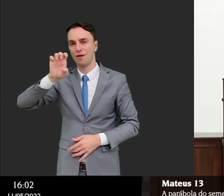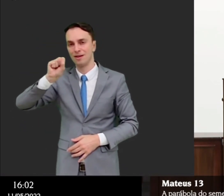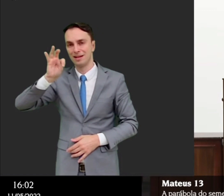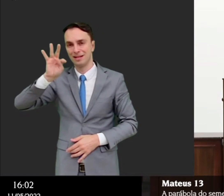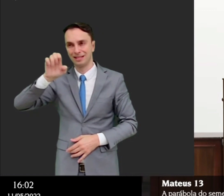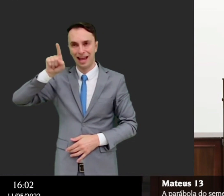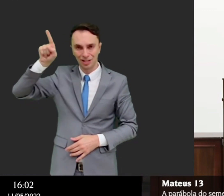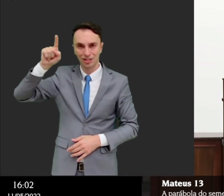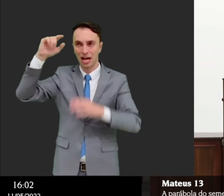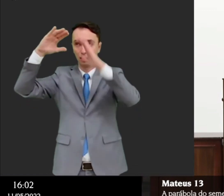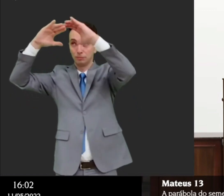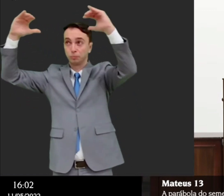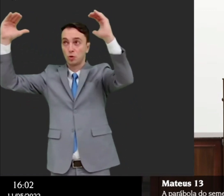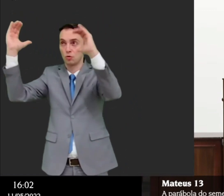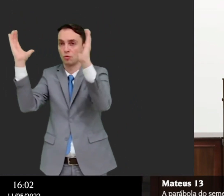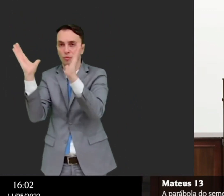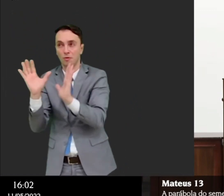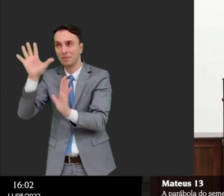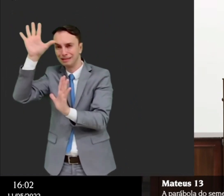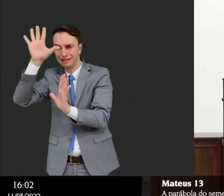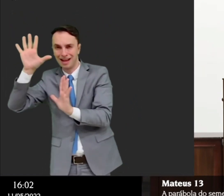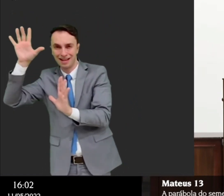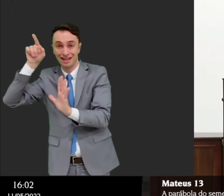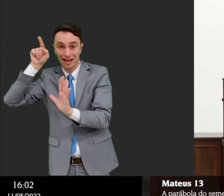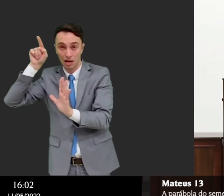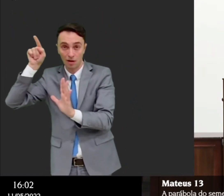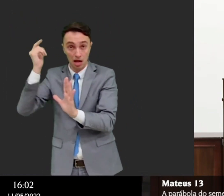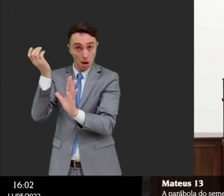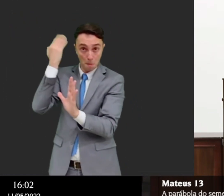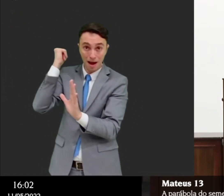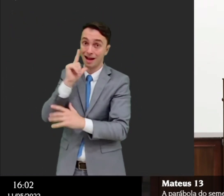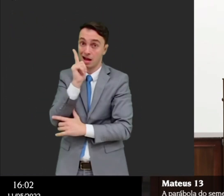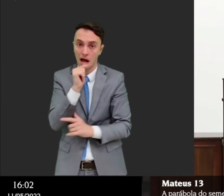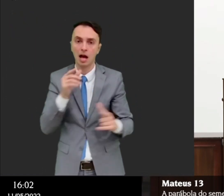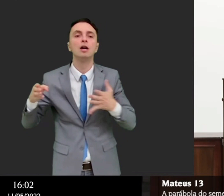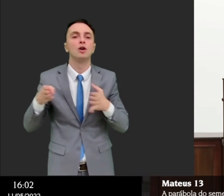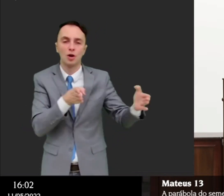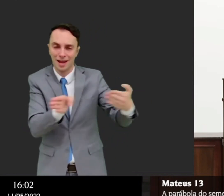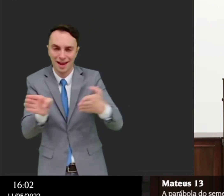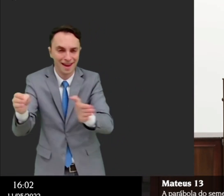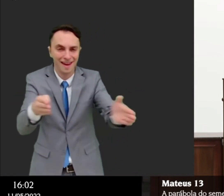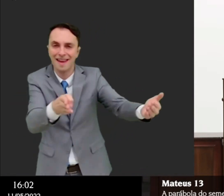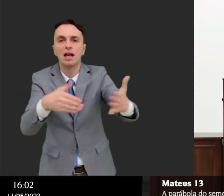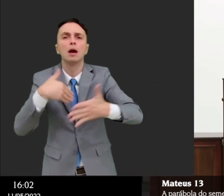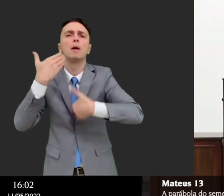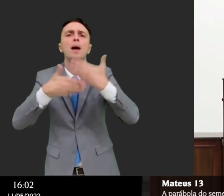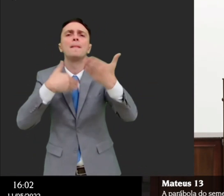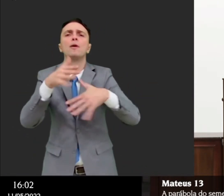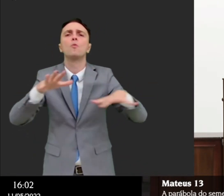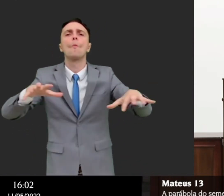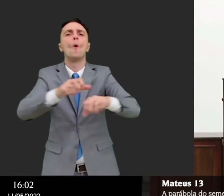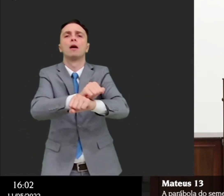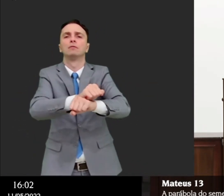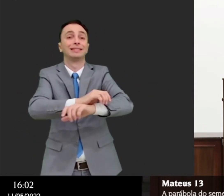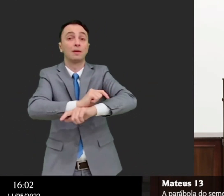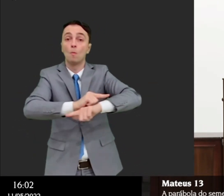lá. Hoje não passa mais. Secou total. Até vinha outra vez a época da